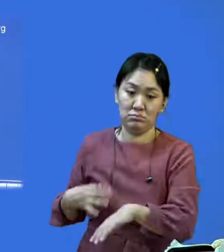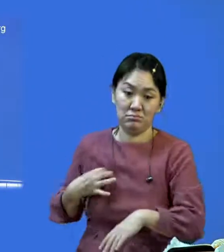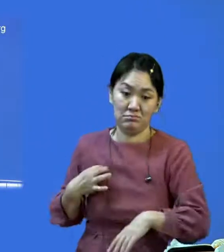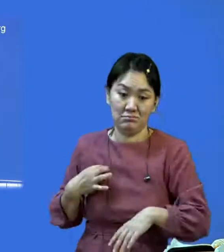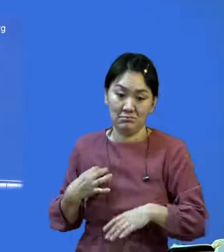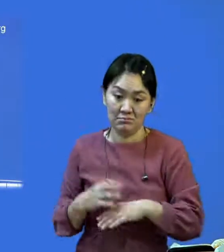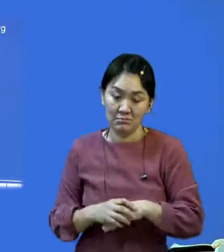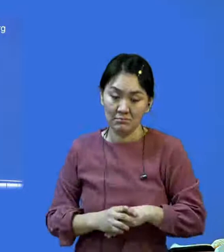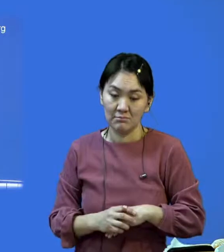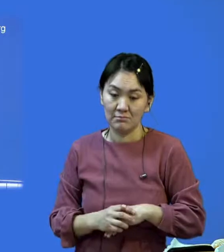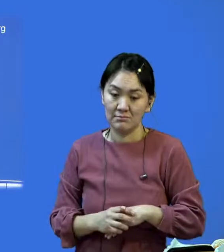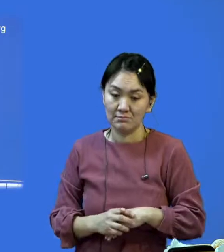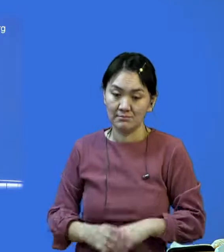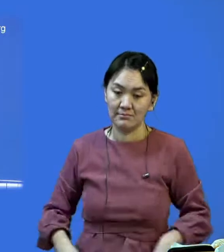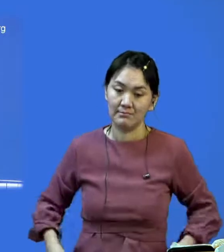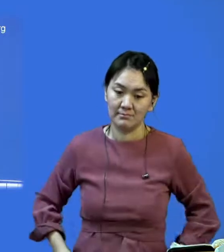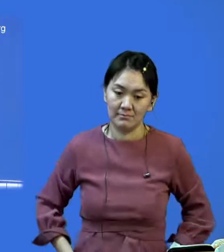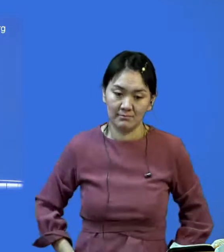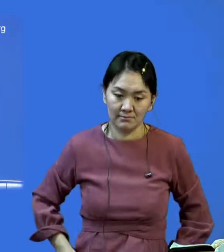Тэгэхээр